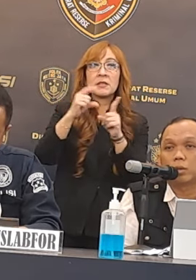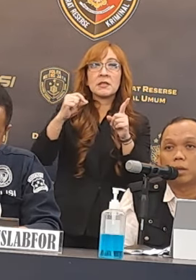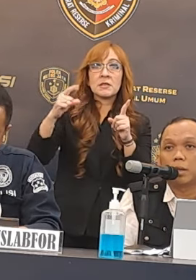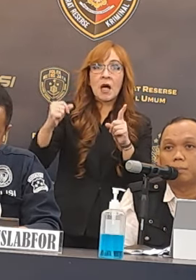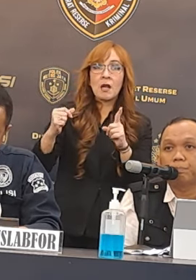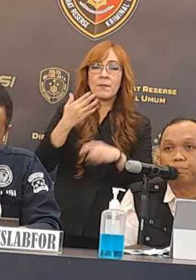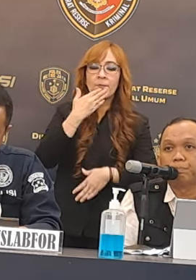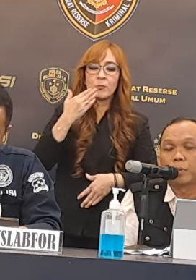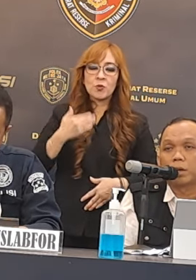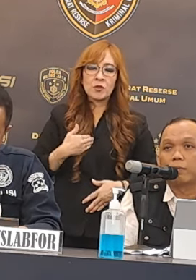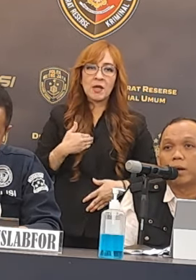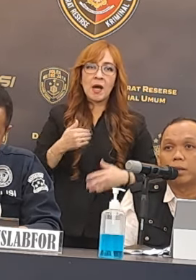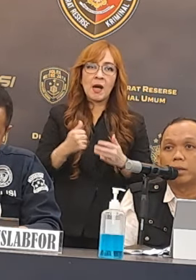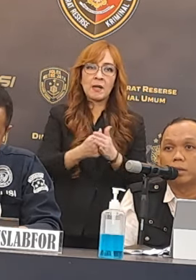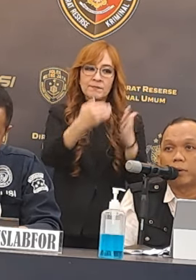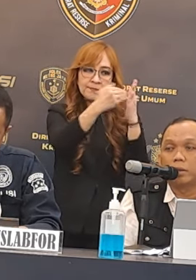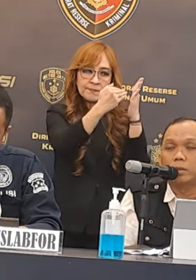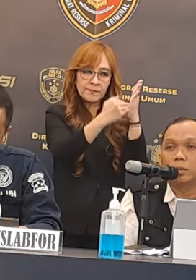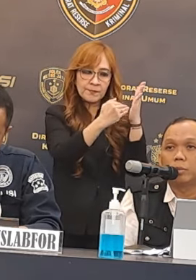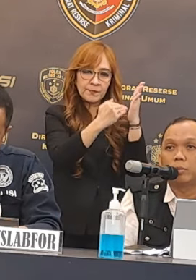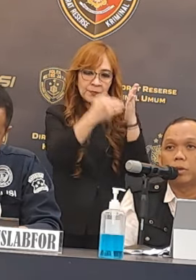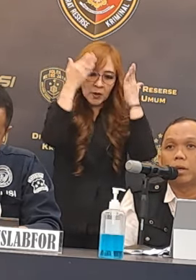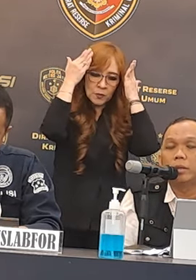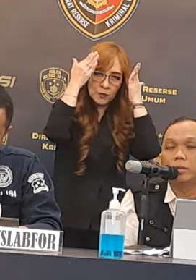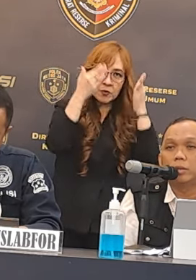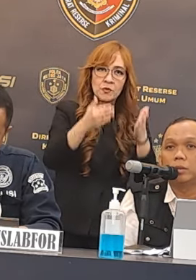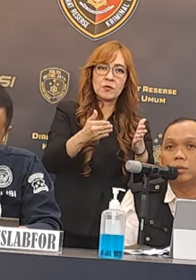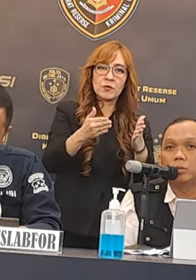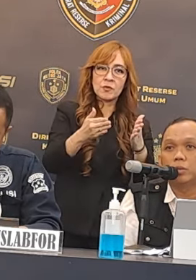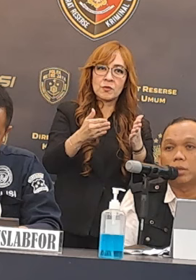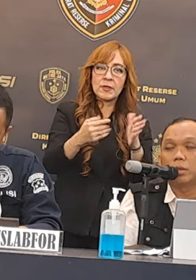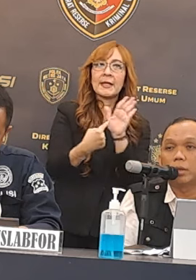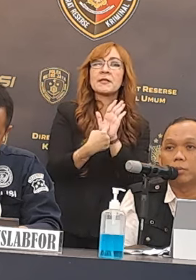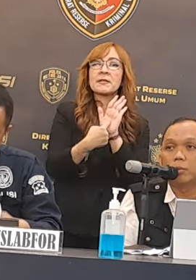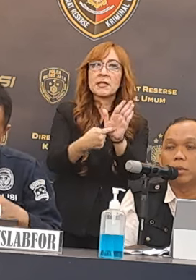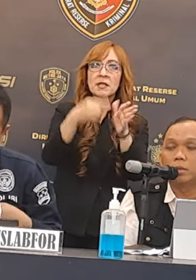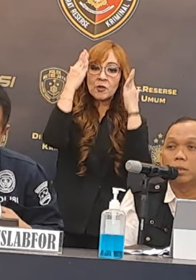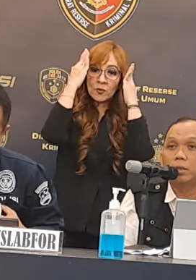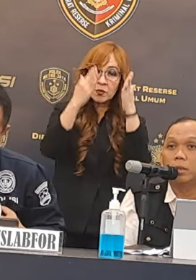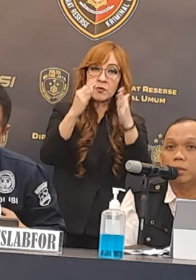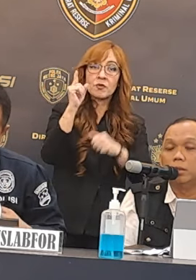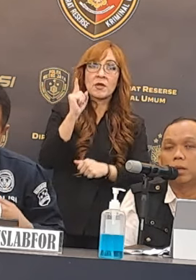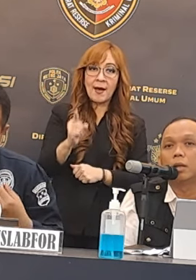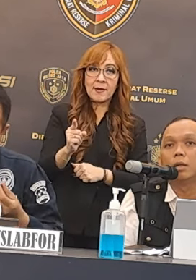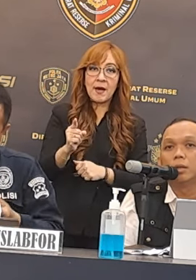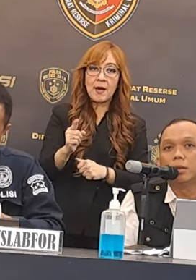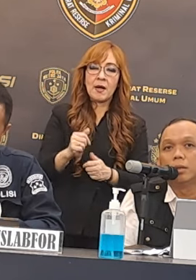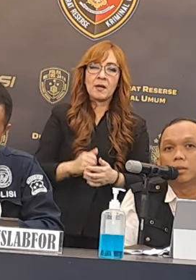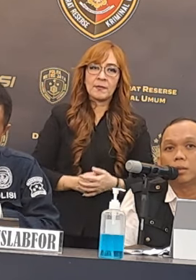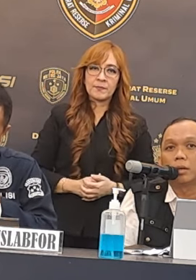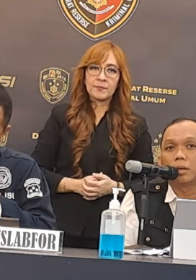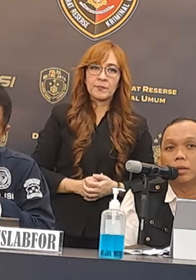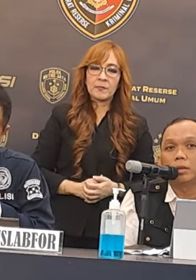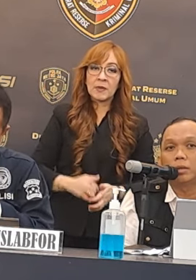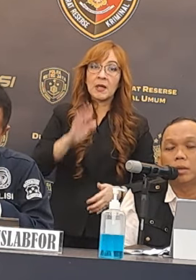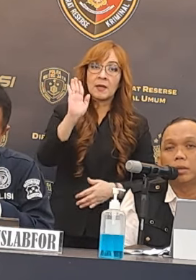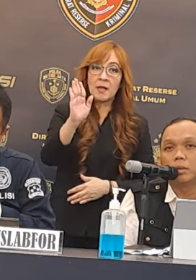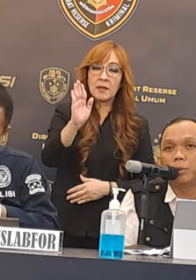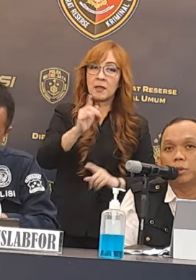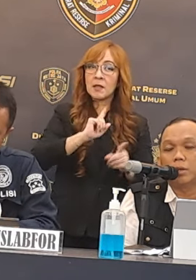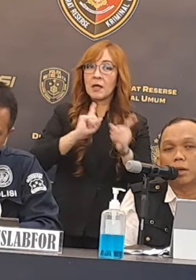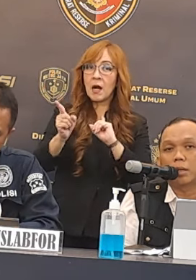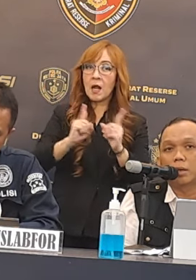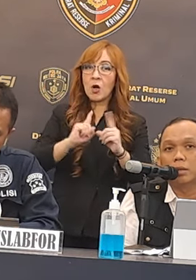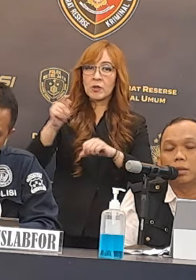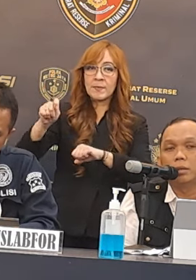khusus dalam filenya. Jadi file digital mempunyai ciri-ciri khusus sehingga dia mempunyai sidik jari digital. Sehingga nanti ketika